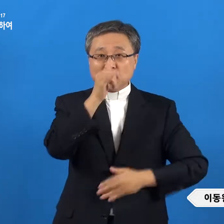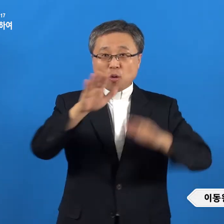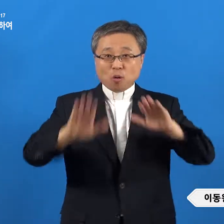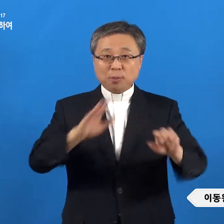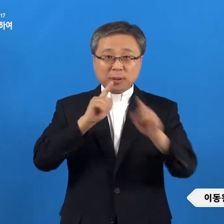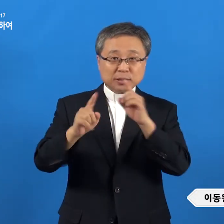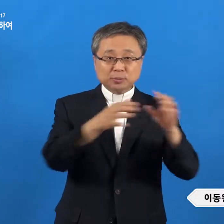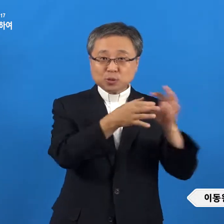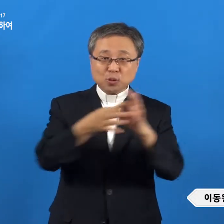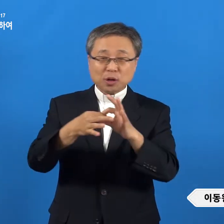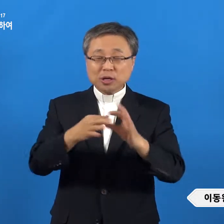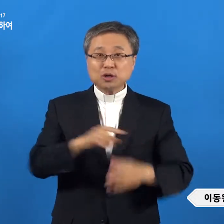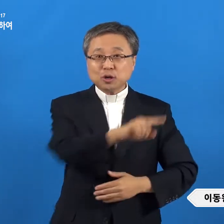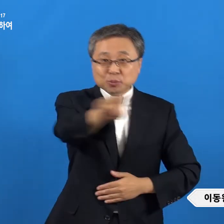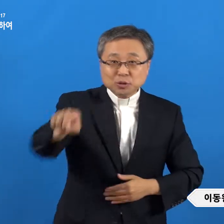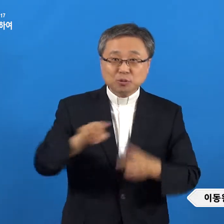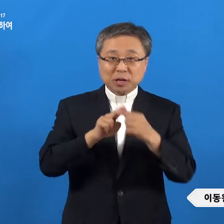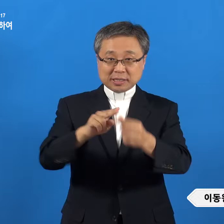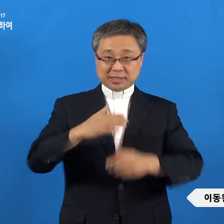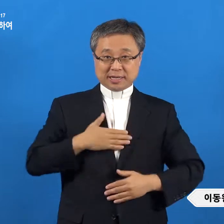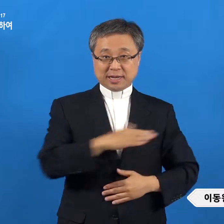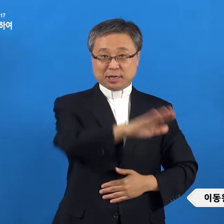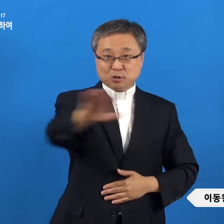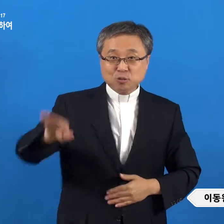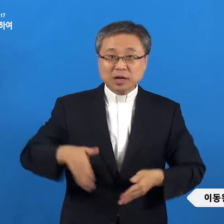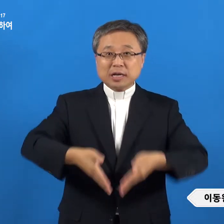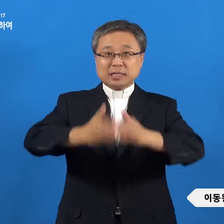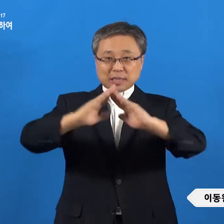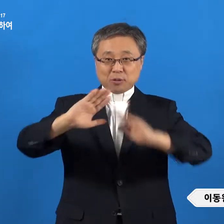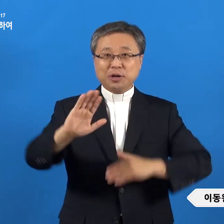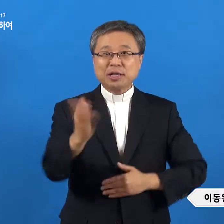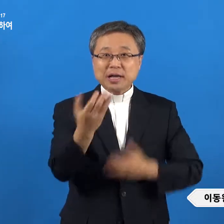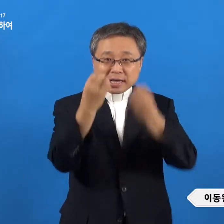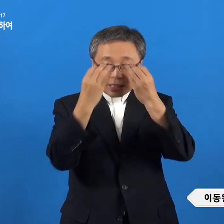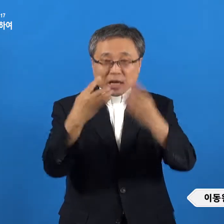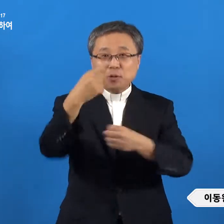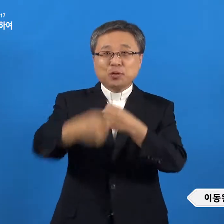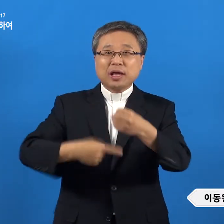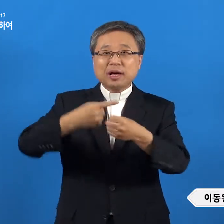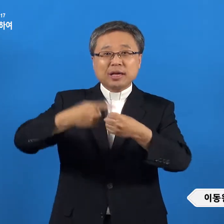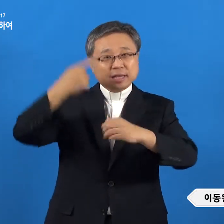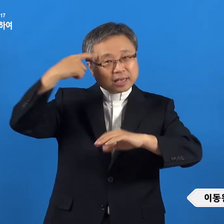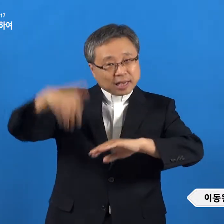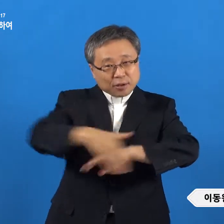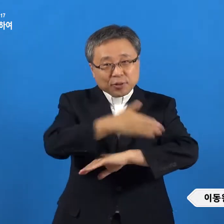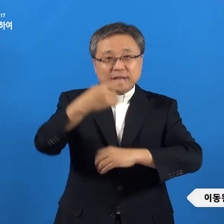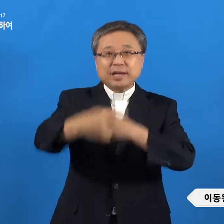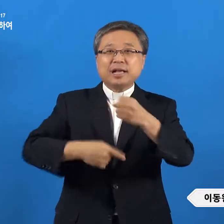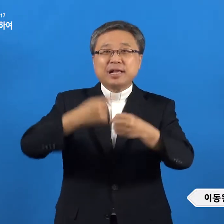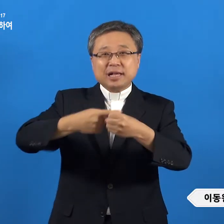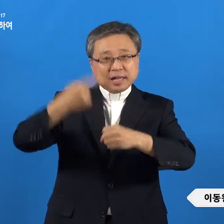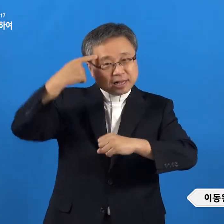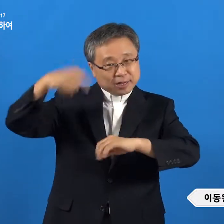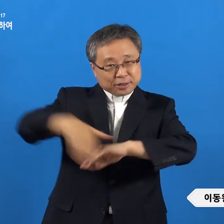통해서 여러분과 제가 우리가 세워야 할 새로운 해의 계획, 1년 계획을 생각해 보고